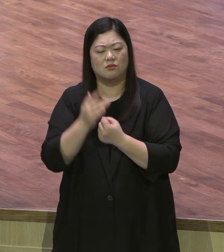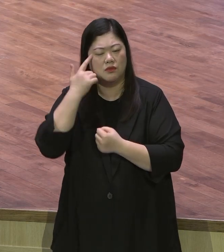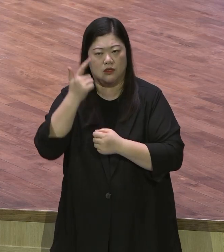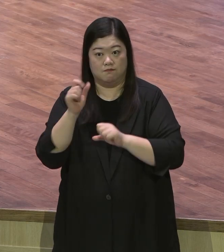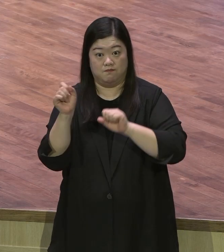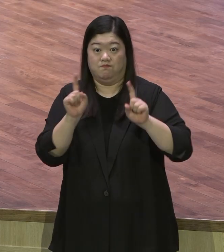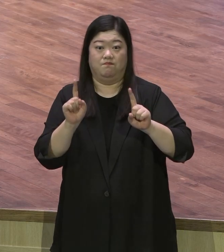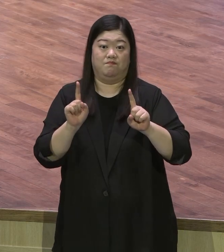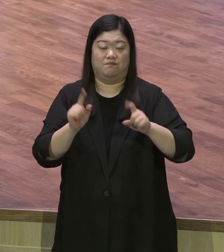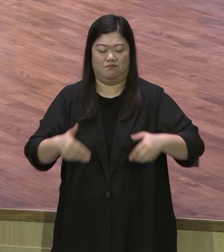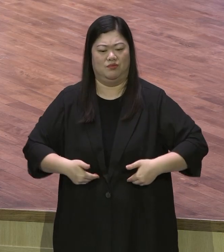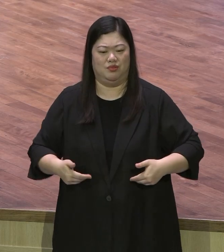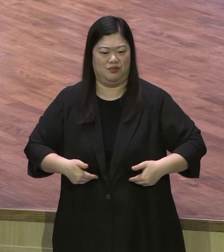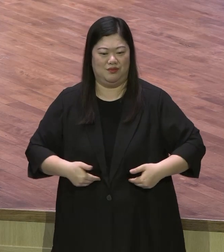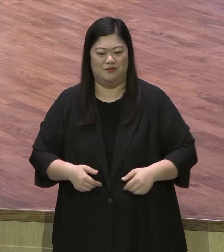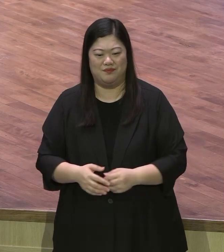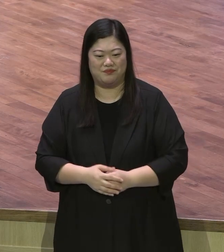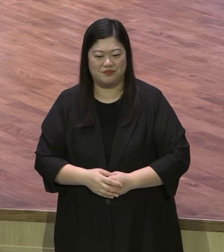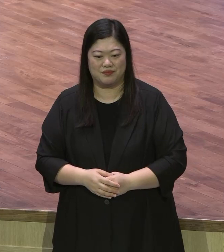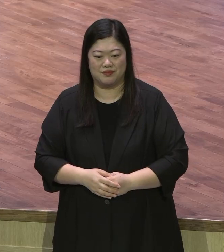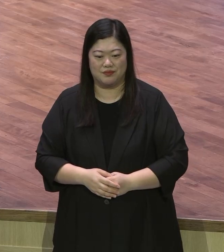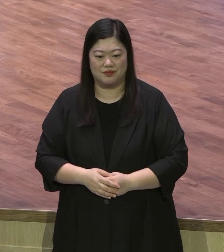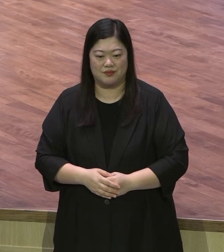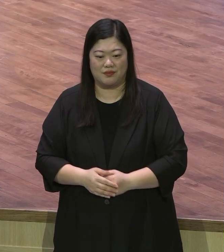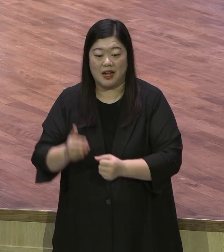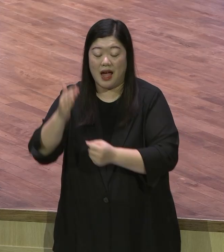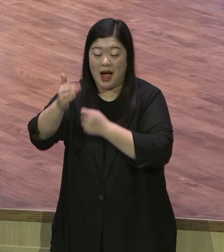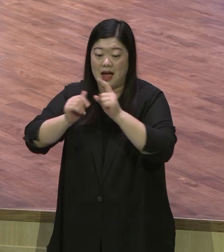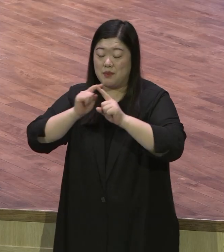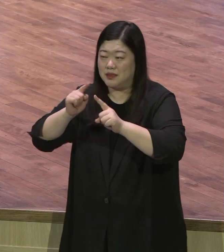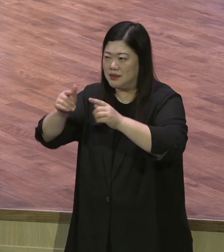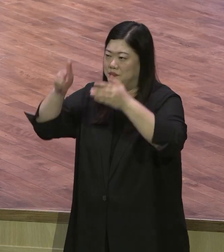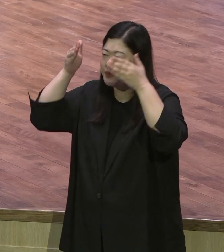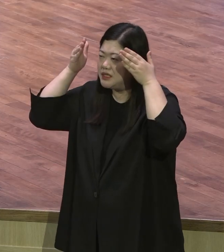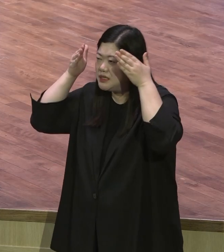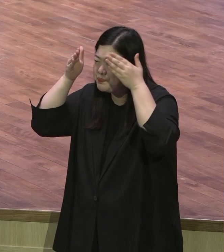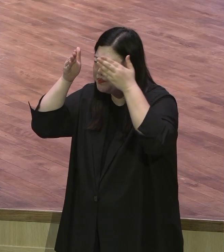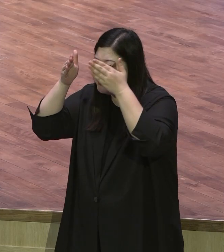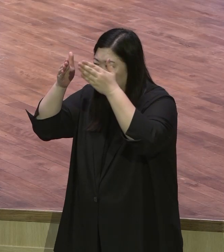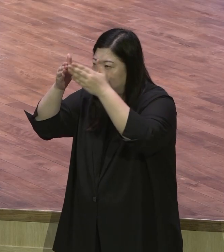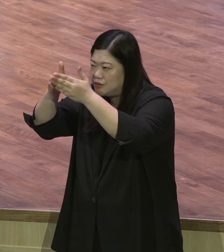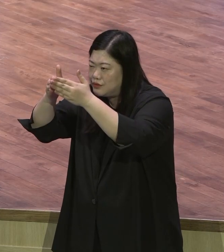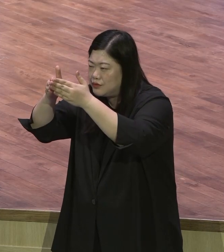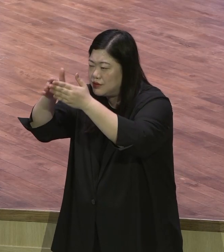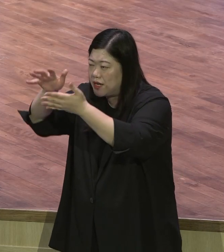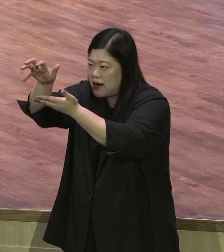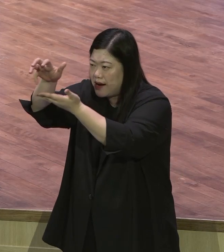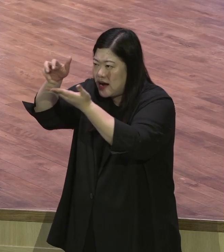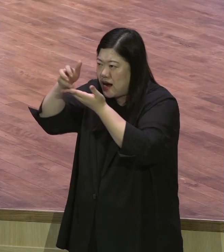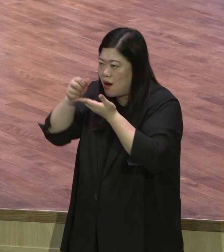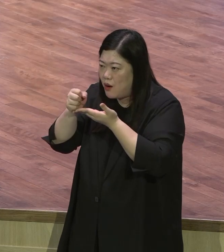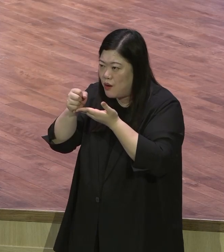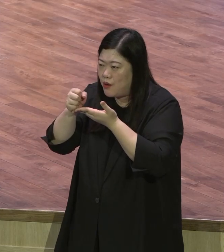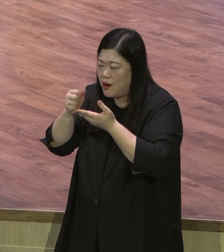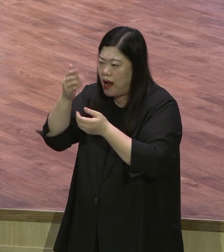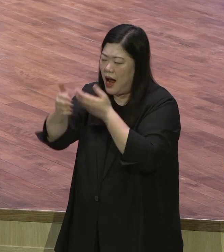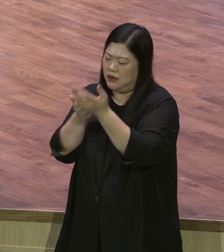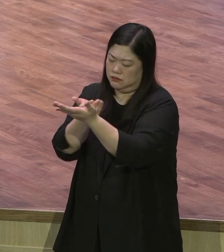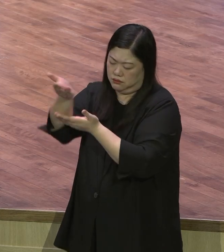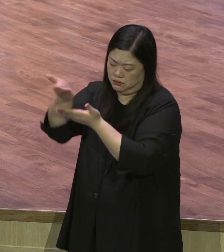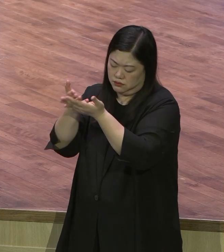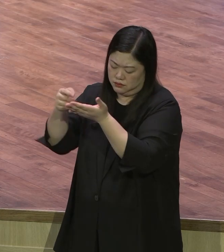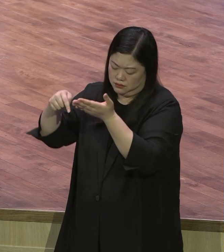영계 모든 성도들, 하나님 말씀을 듣고 진행하면서 하나님께 깊이 나아가는 참 지혜와